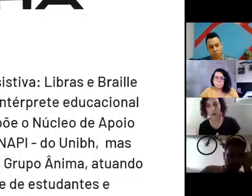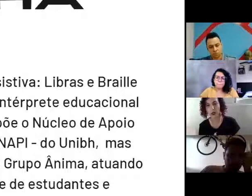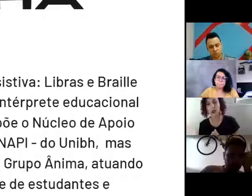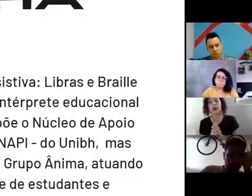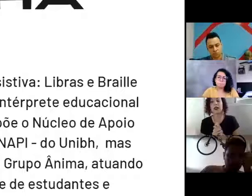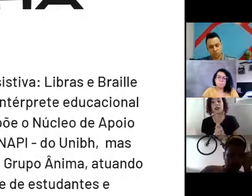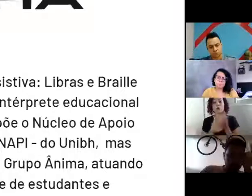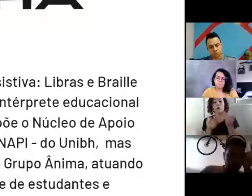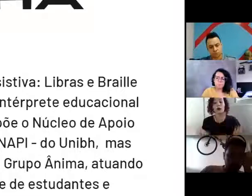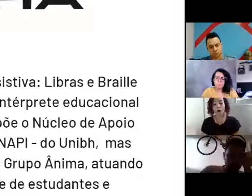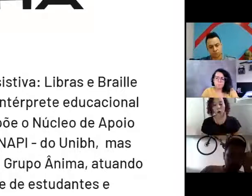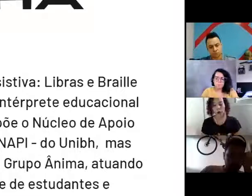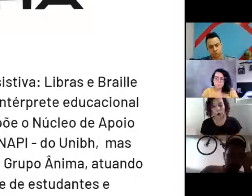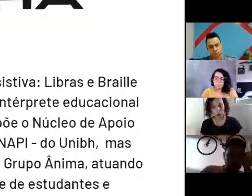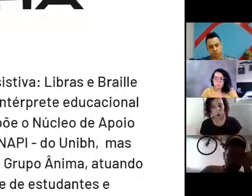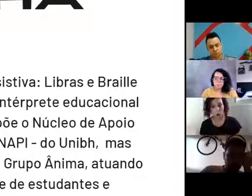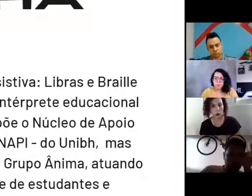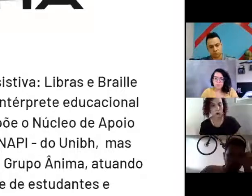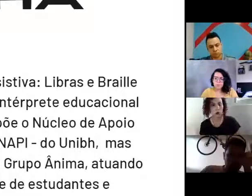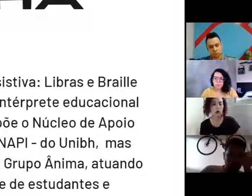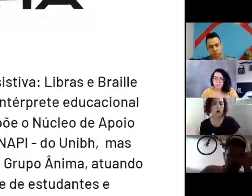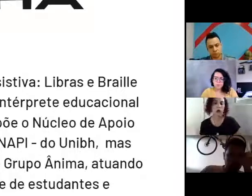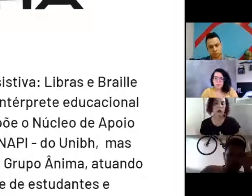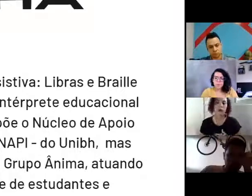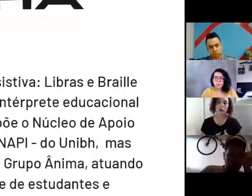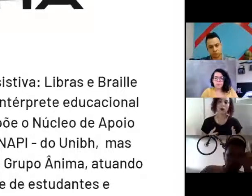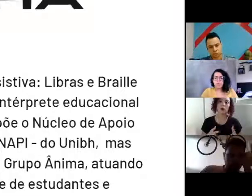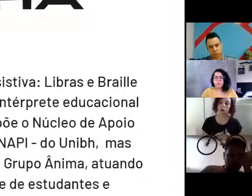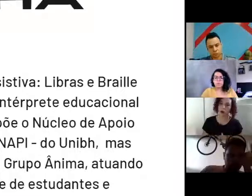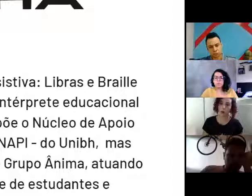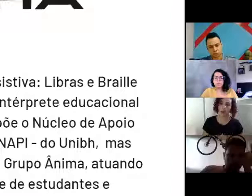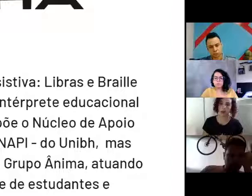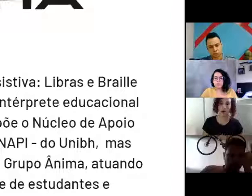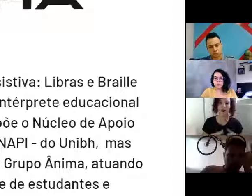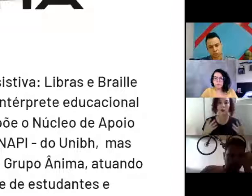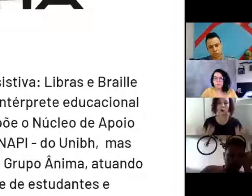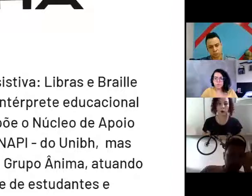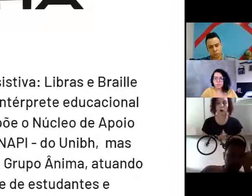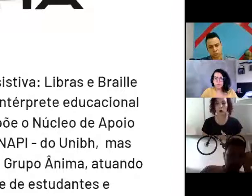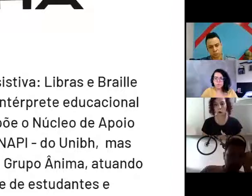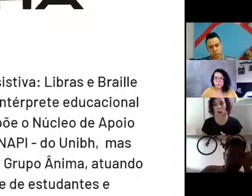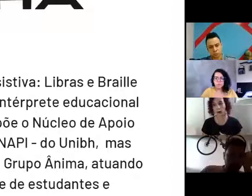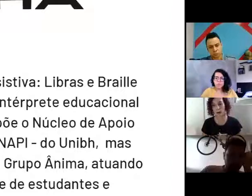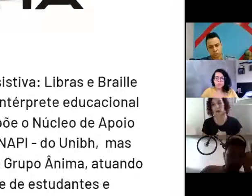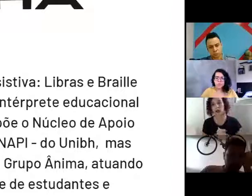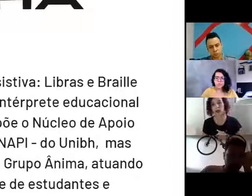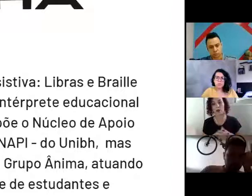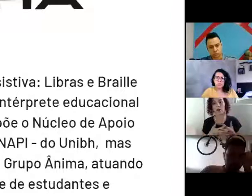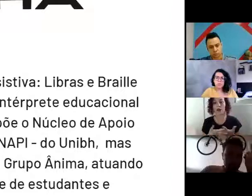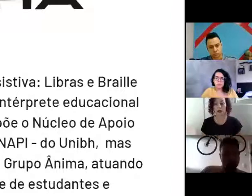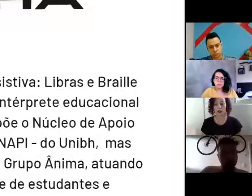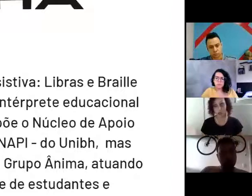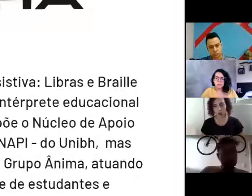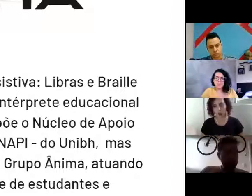disposição. Então, atualmente eu estou nesse núcleo, no UniBH, mas ao todo no Grupo Ânima já